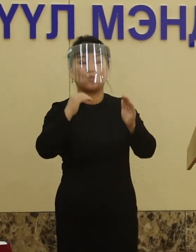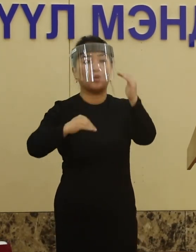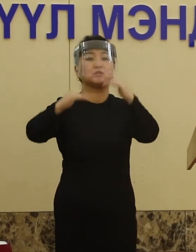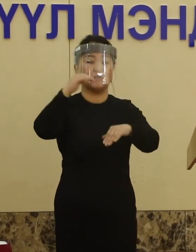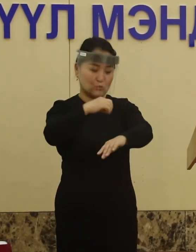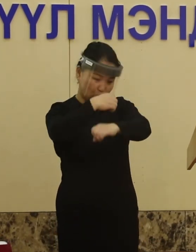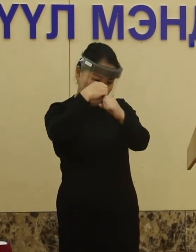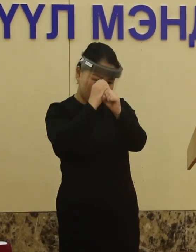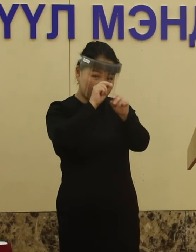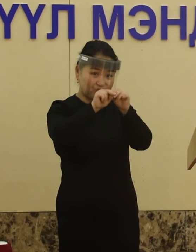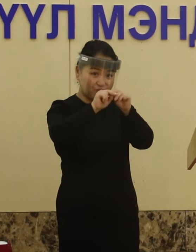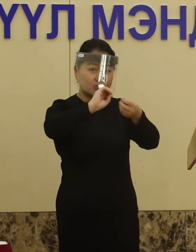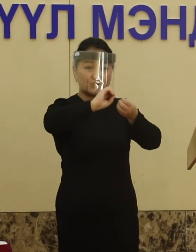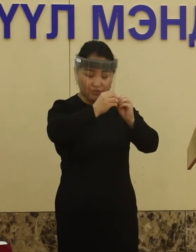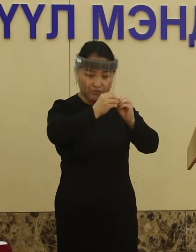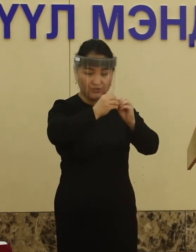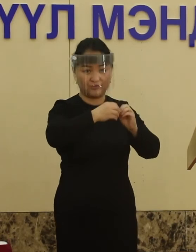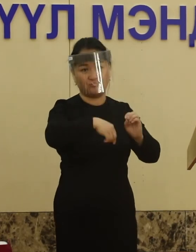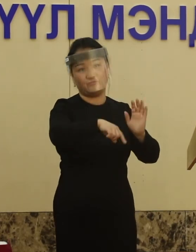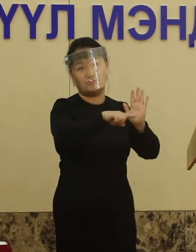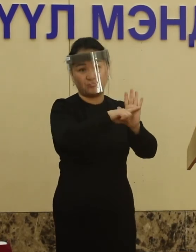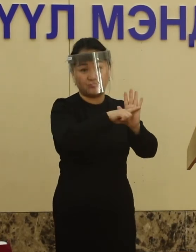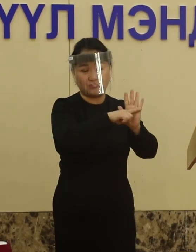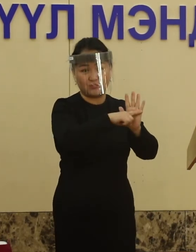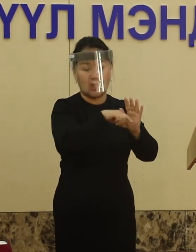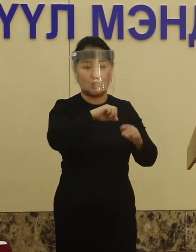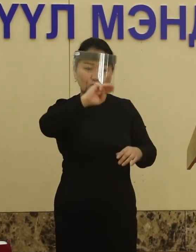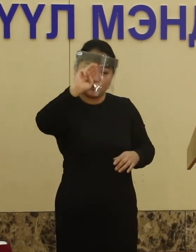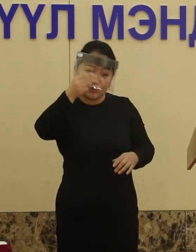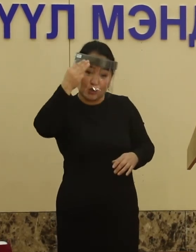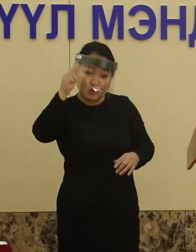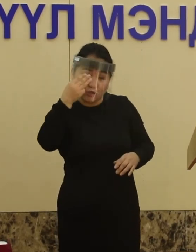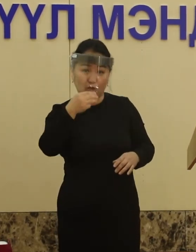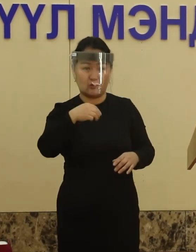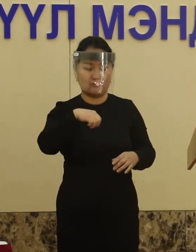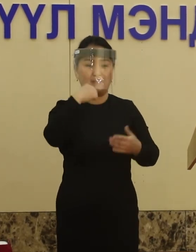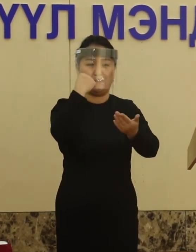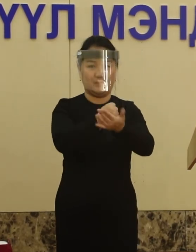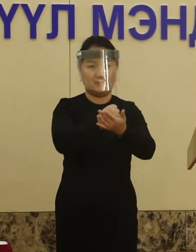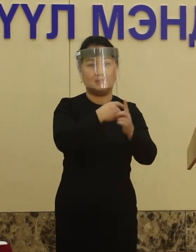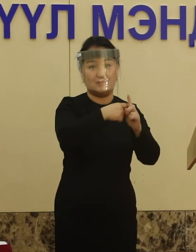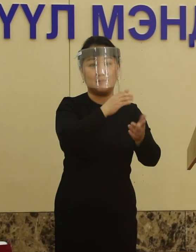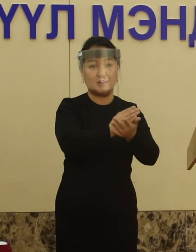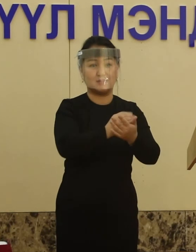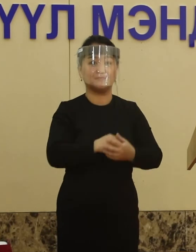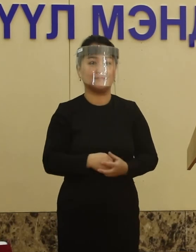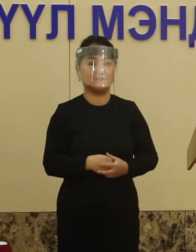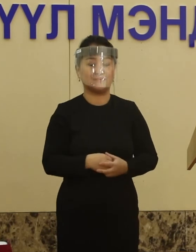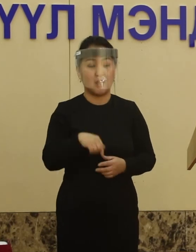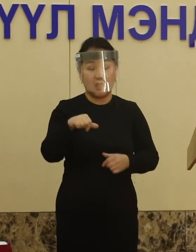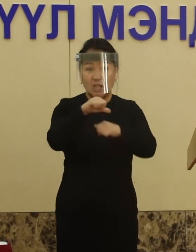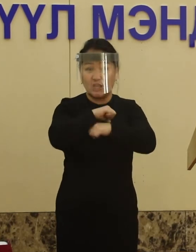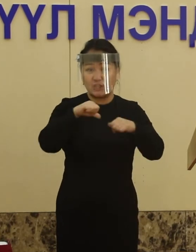бол хийгээд оншиг үгүйсгэсэн буюу тодорхой оншуудыг бол батлаад ингэ явж байна. За